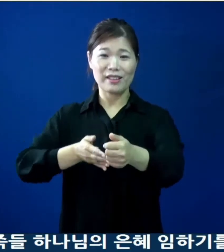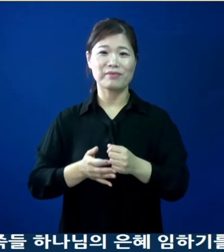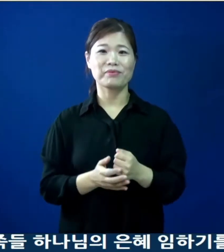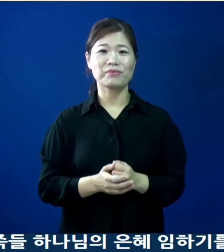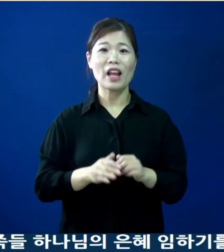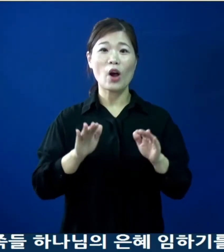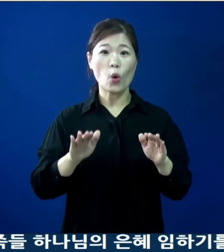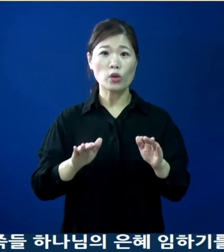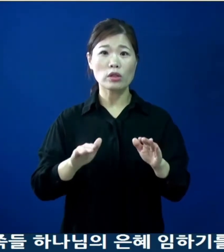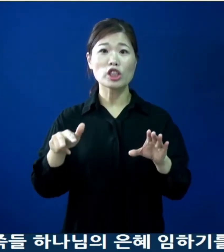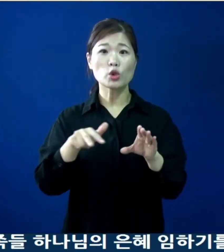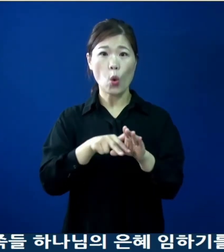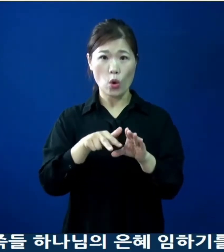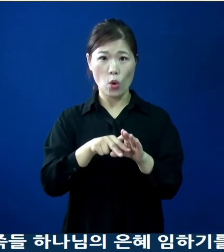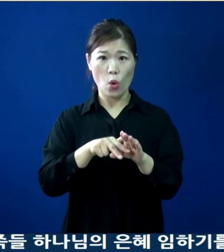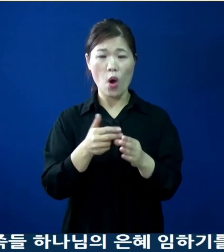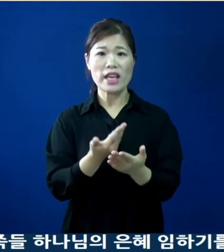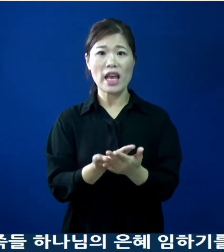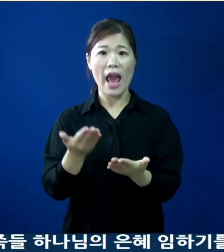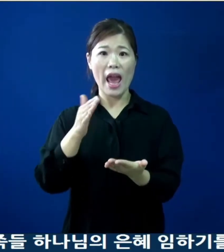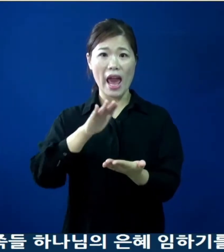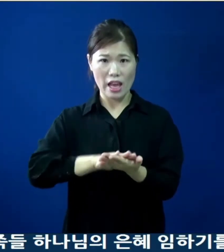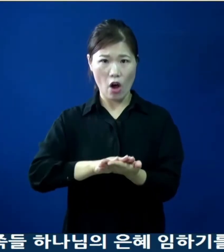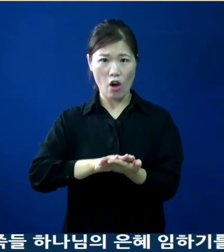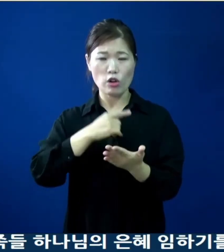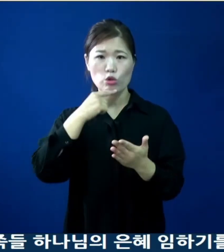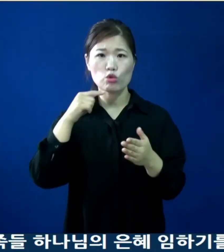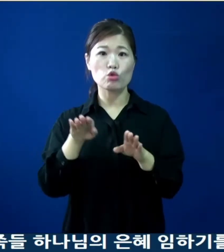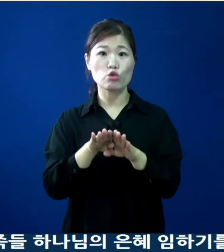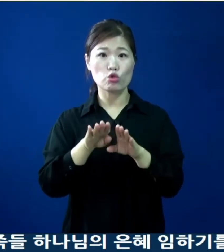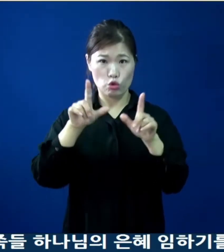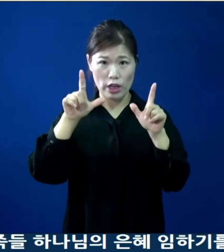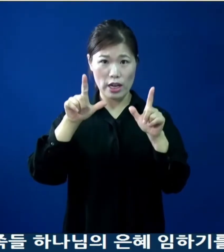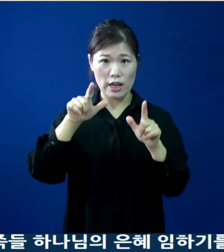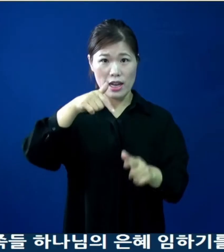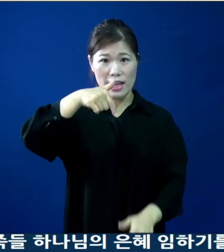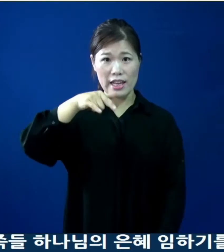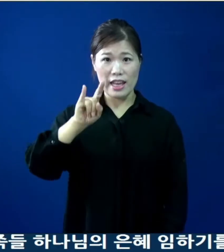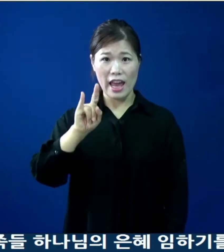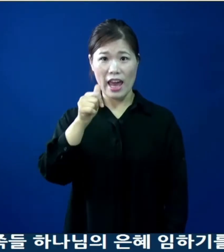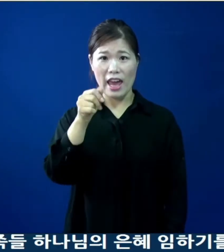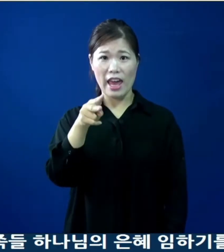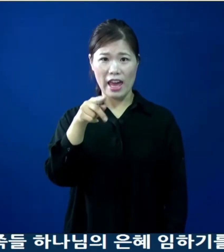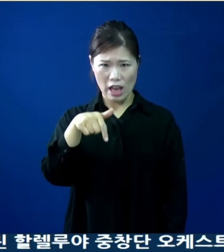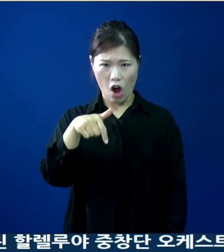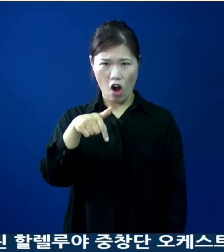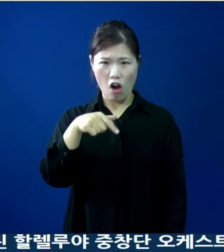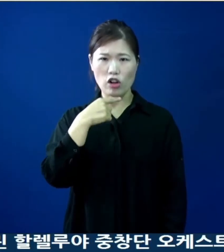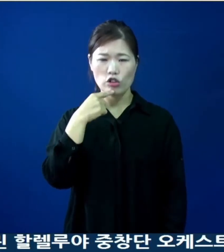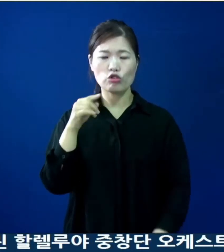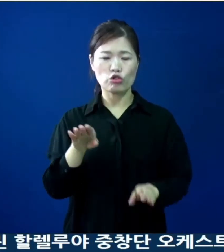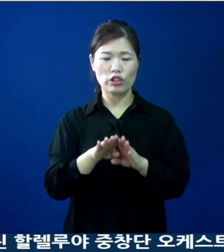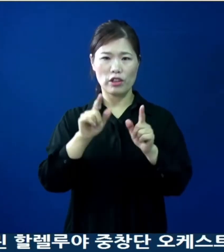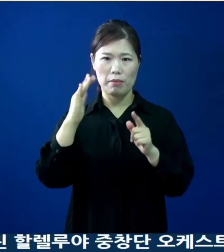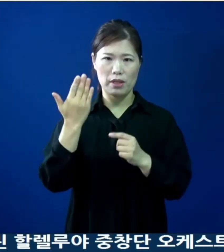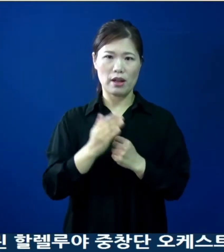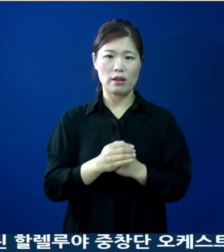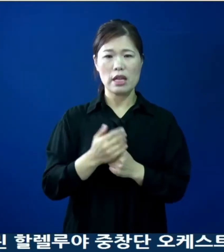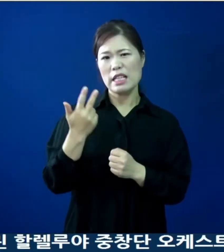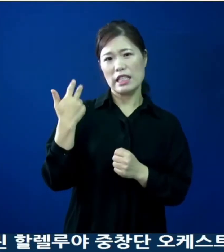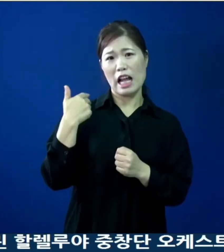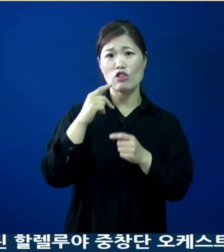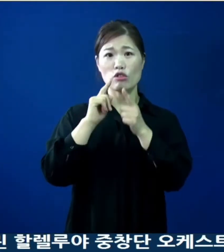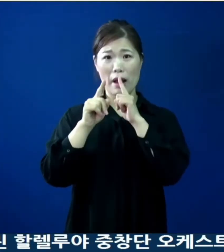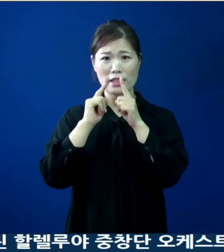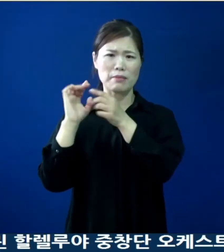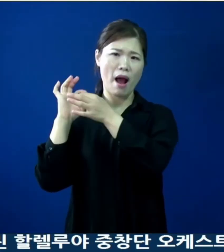오늘은 종교개혁 주일입니다. 말씀의 시작은 지난주 말씀을 한번 정리해 보는